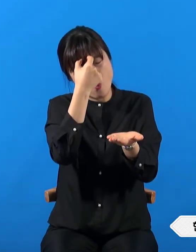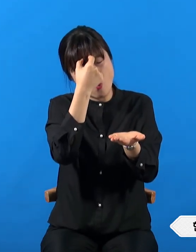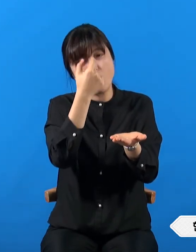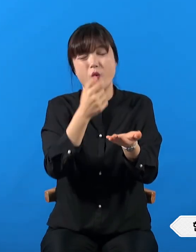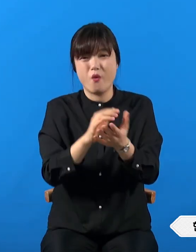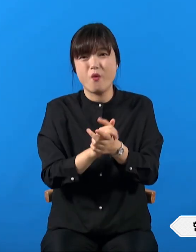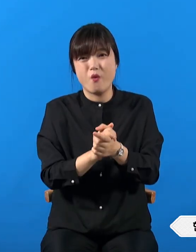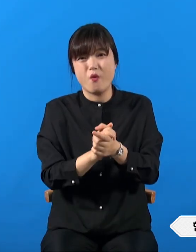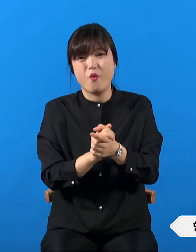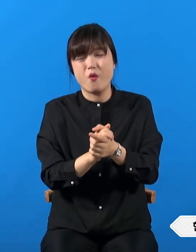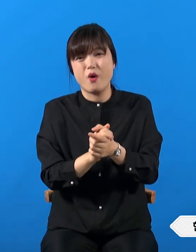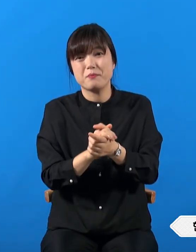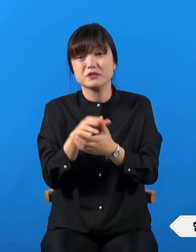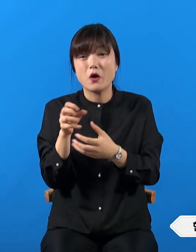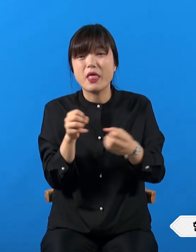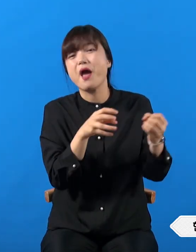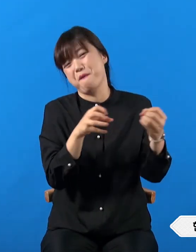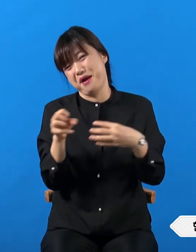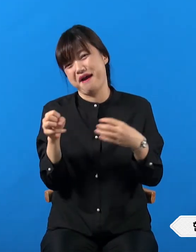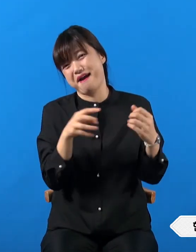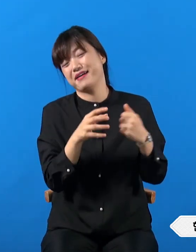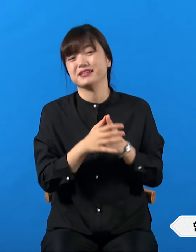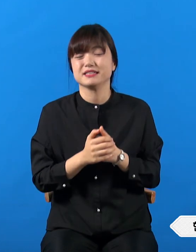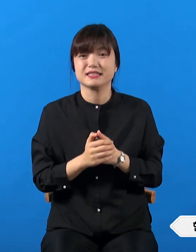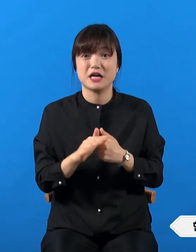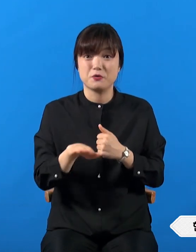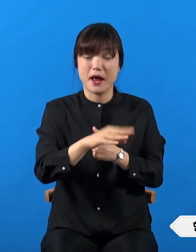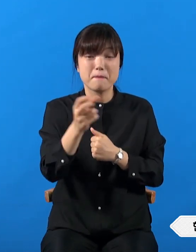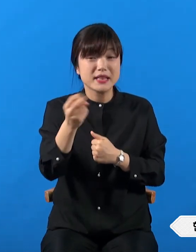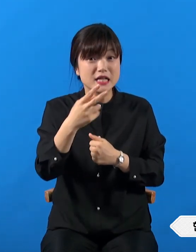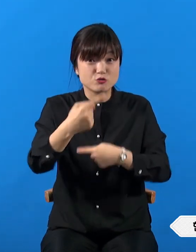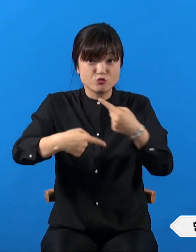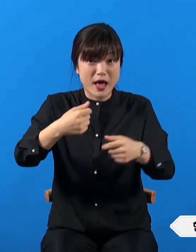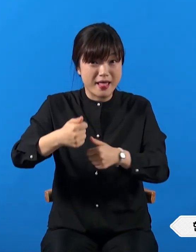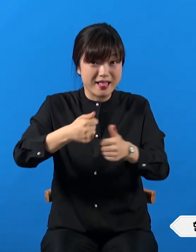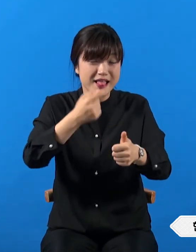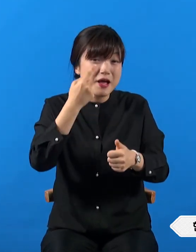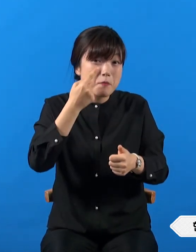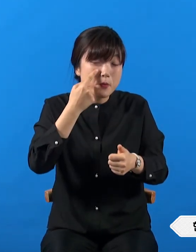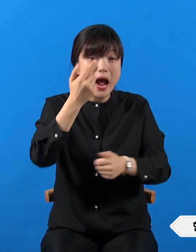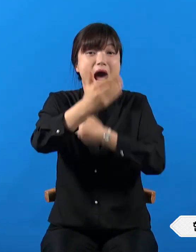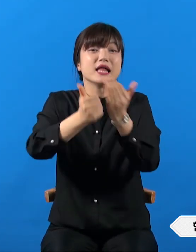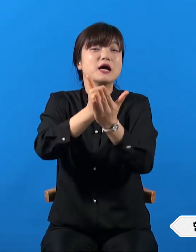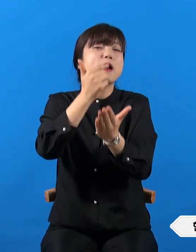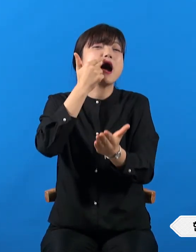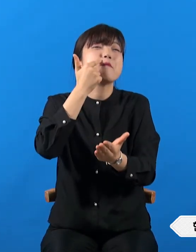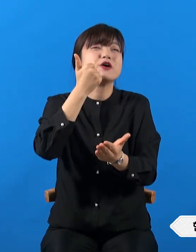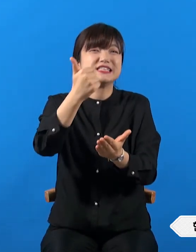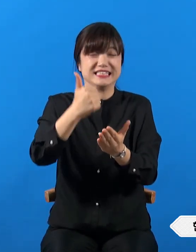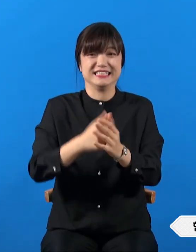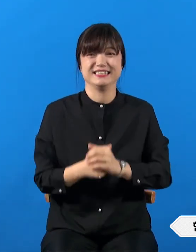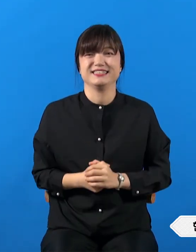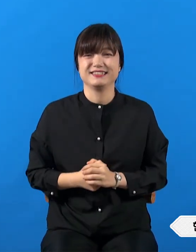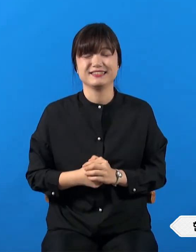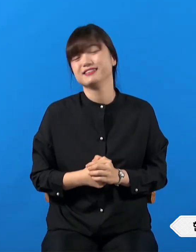시작하는 것입니다. 자, 한번 힘차게 따라해 보십시다. 하나님 아버지,